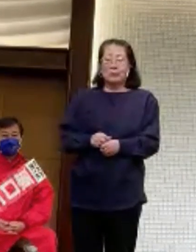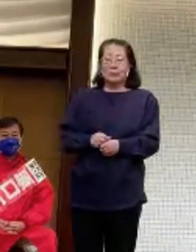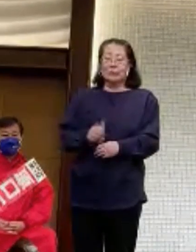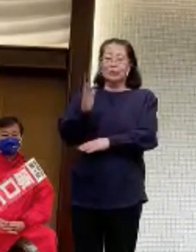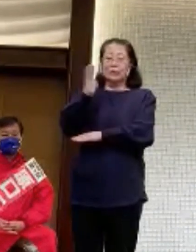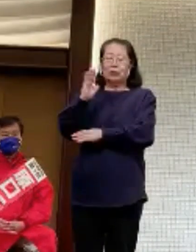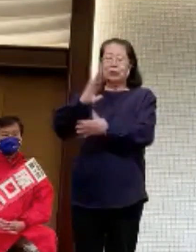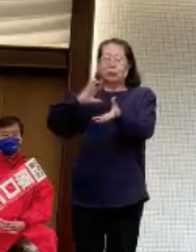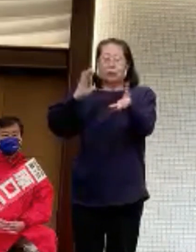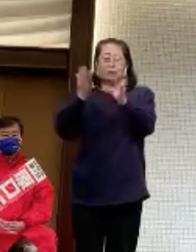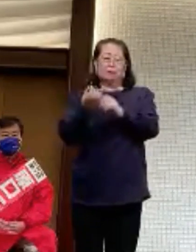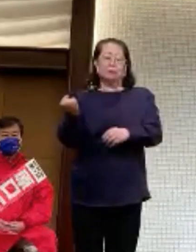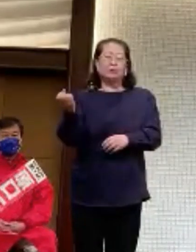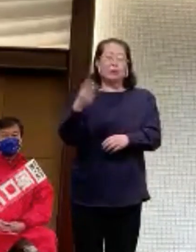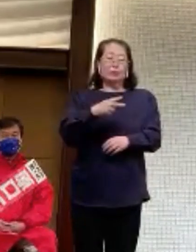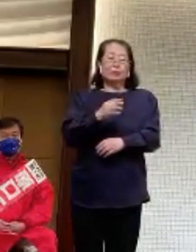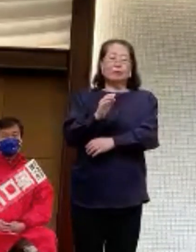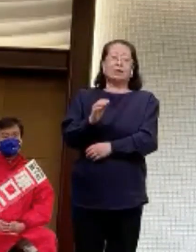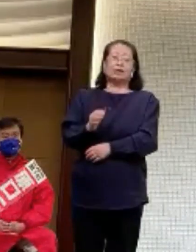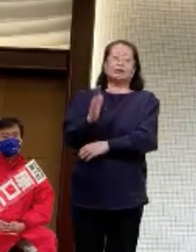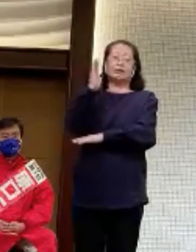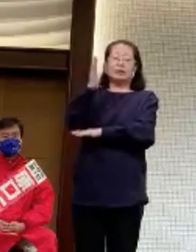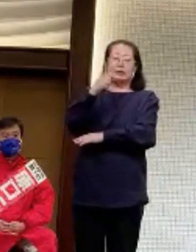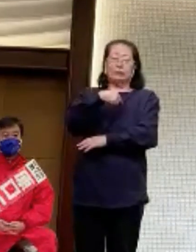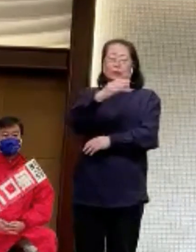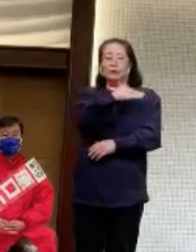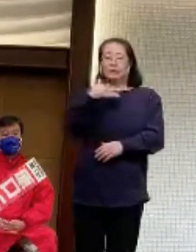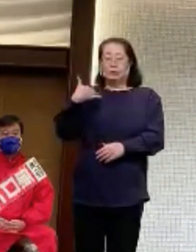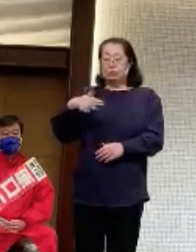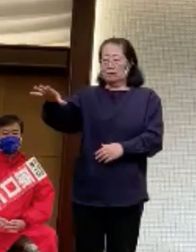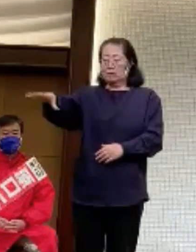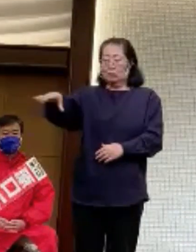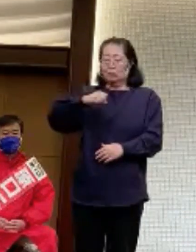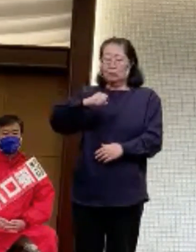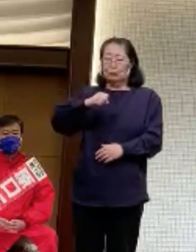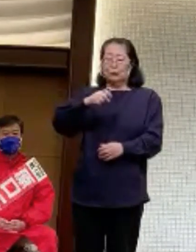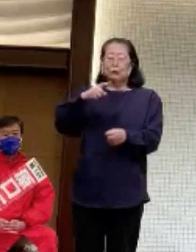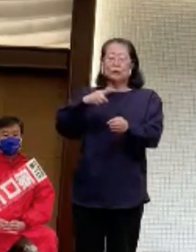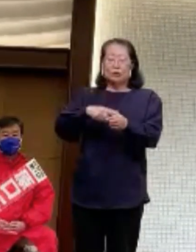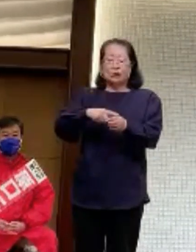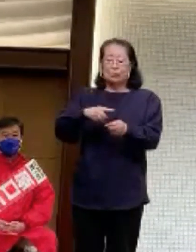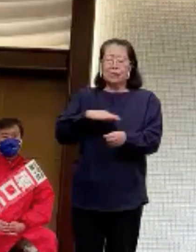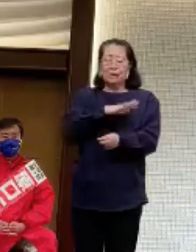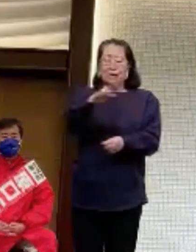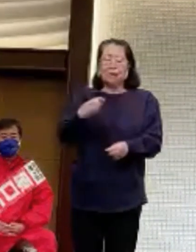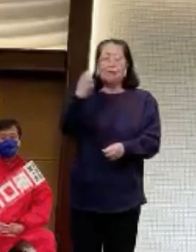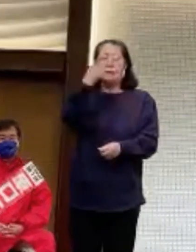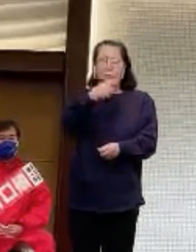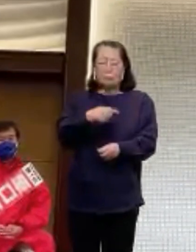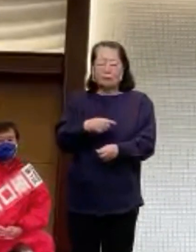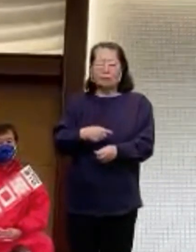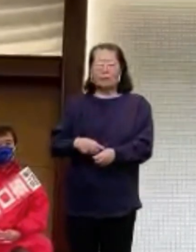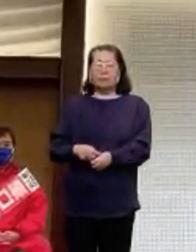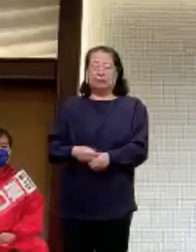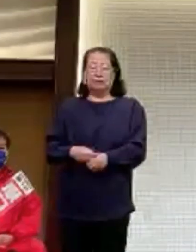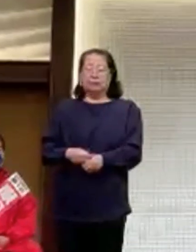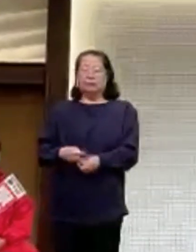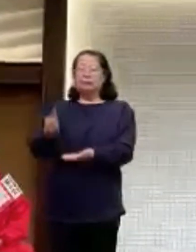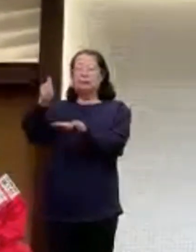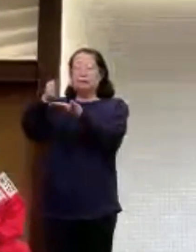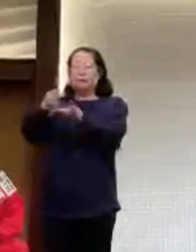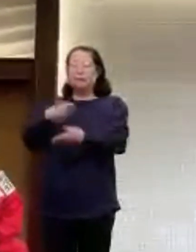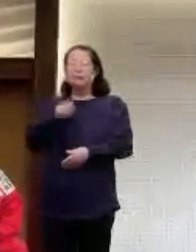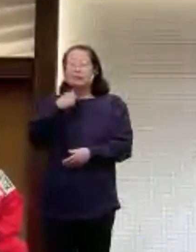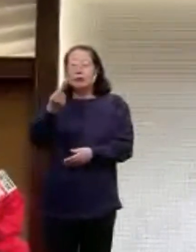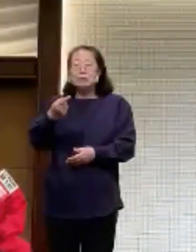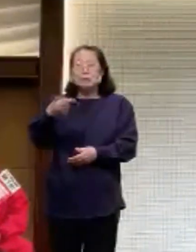を改革し、再び政治を我々の手に取り戻すため、原口和弘第二次にもう